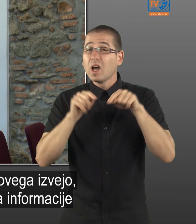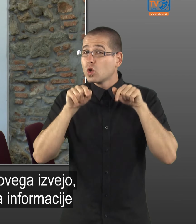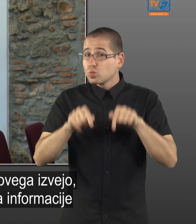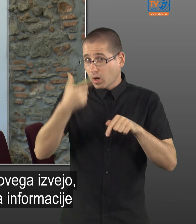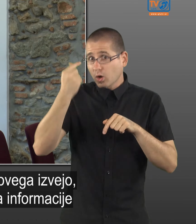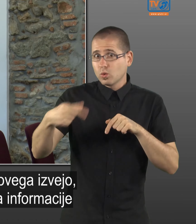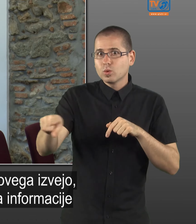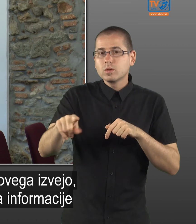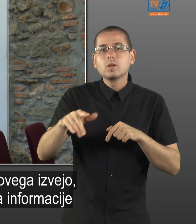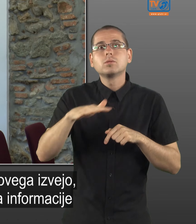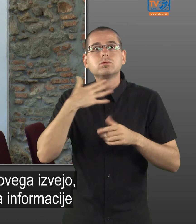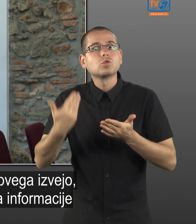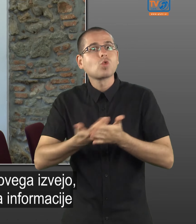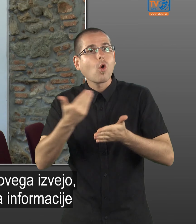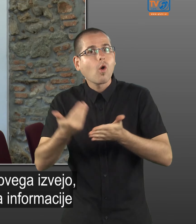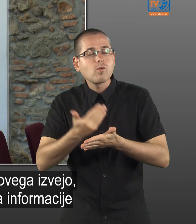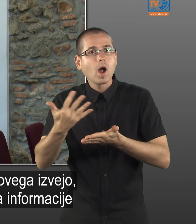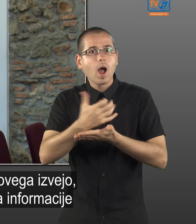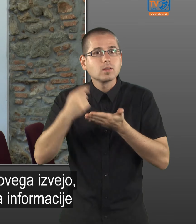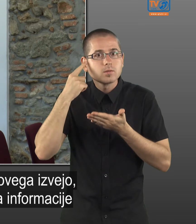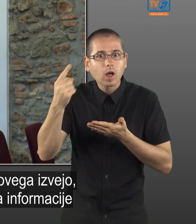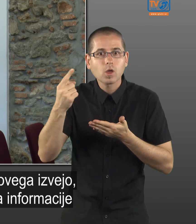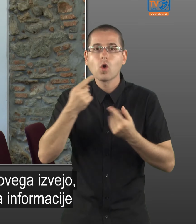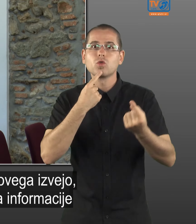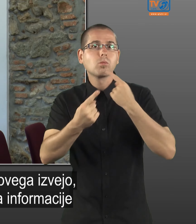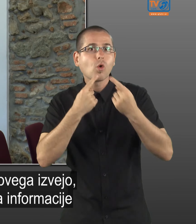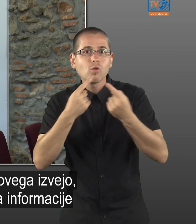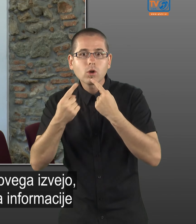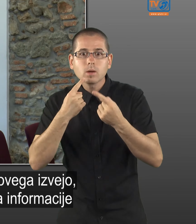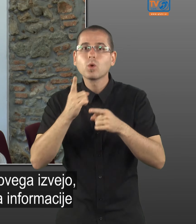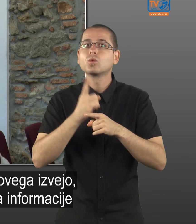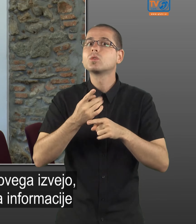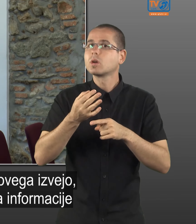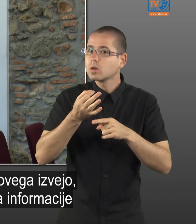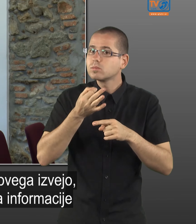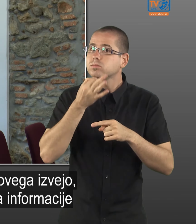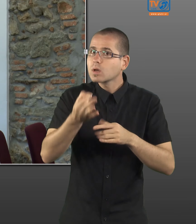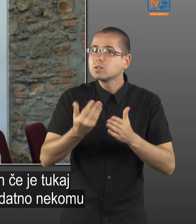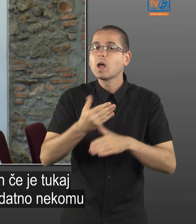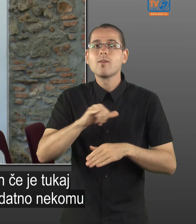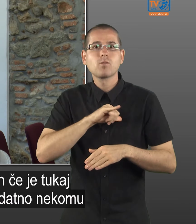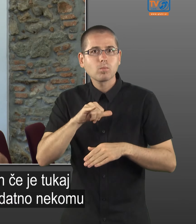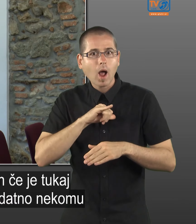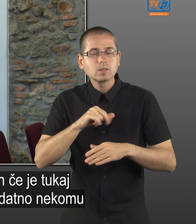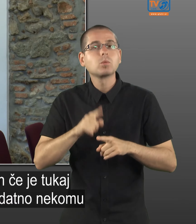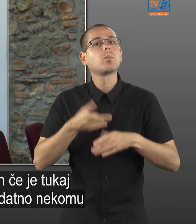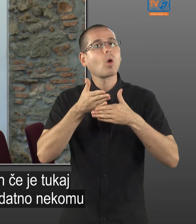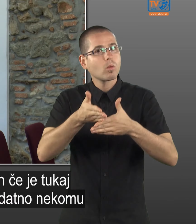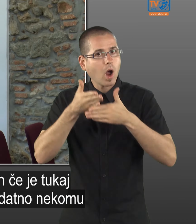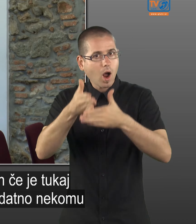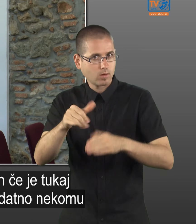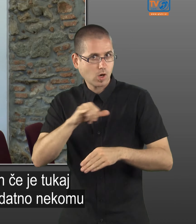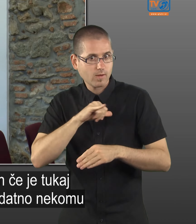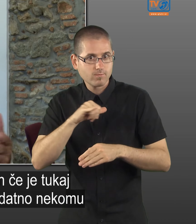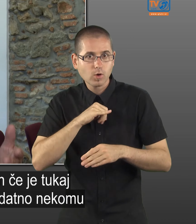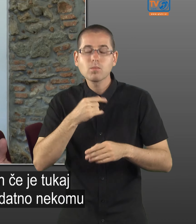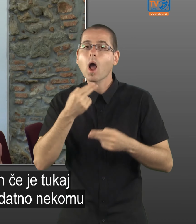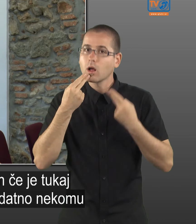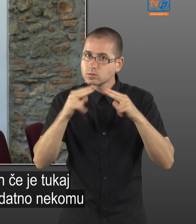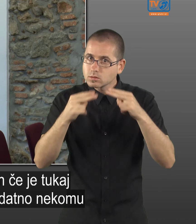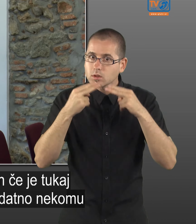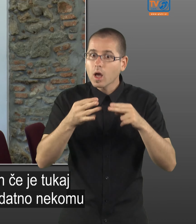ker tu ljudje nekaj novega zvejo, se dogovorimo, potem praša nas za informacije, pomagam im za informacije. Pa če je to